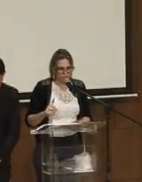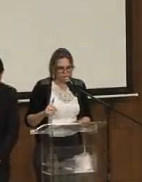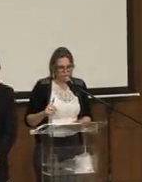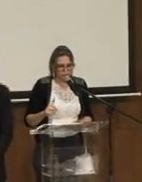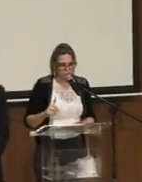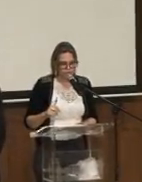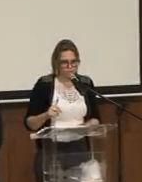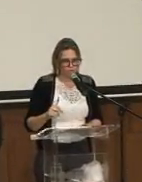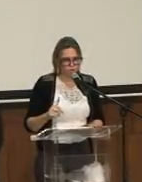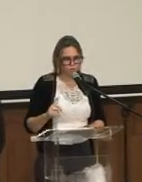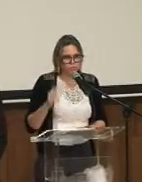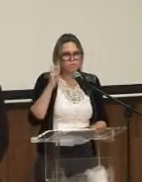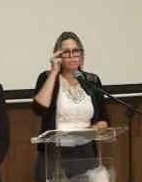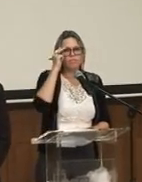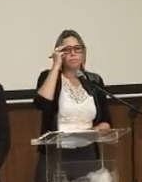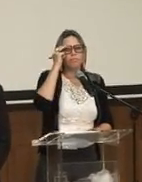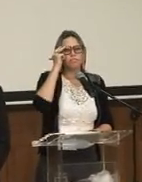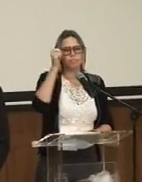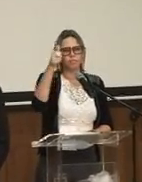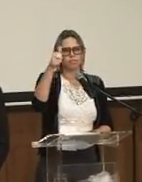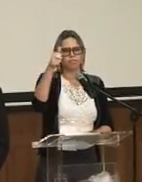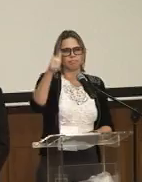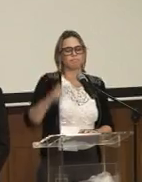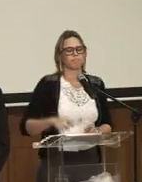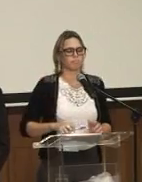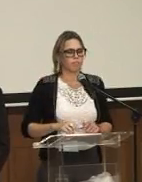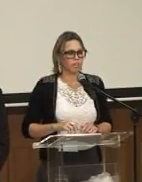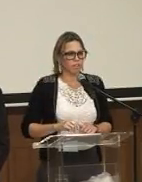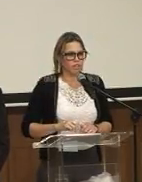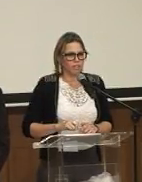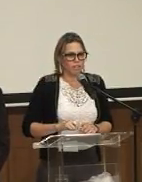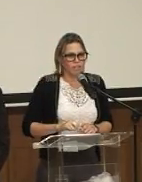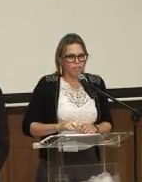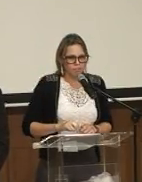Oi, som. Som.